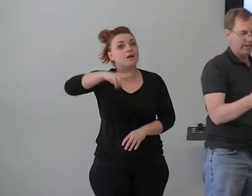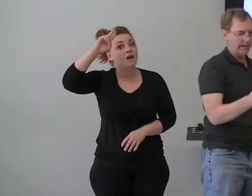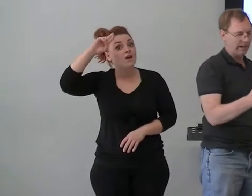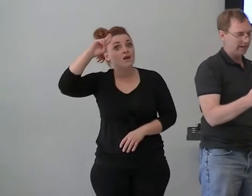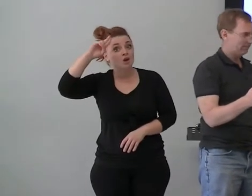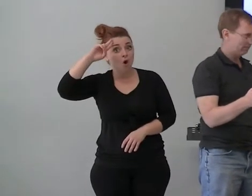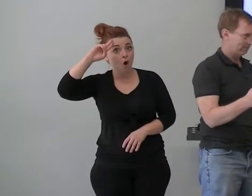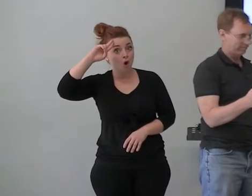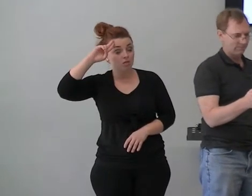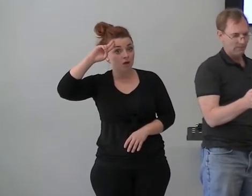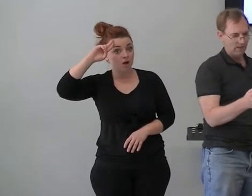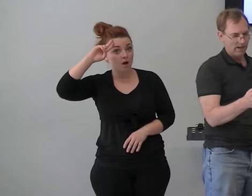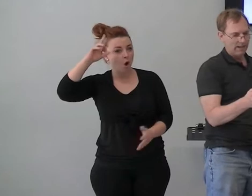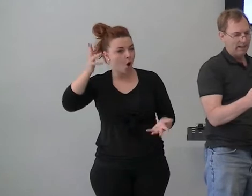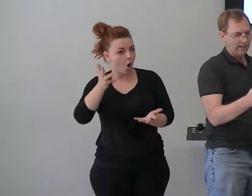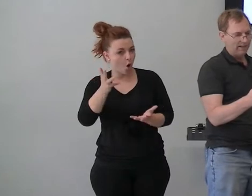ricordandosi,